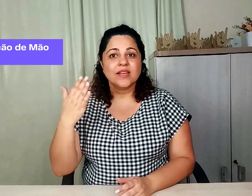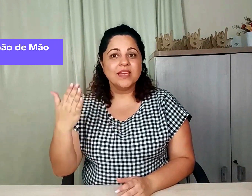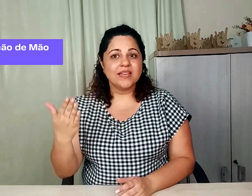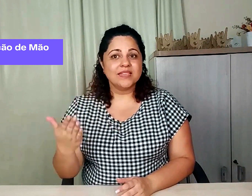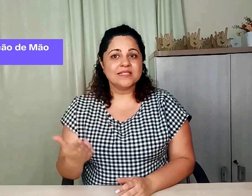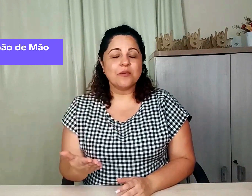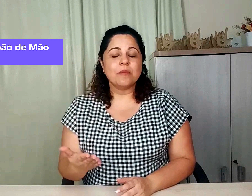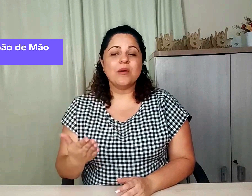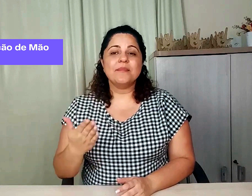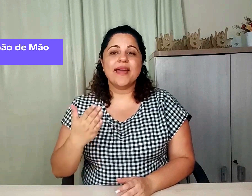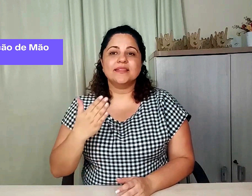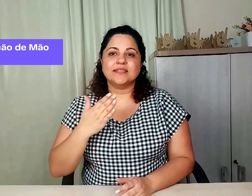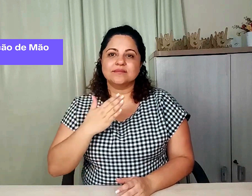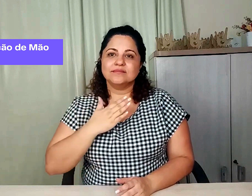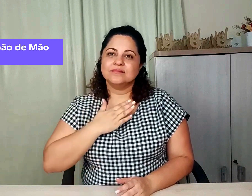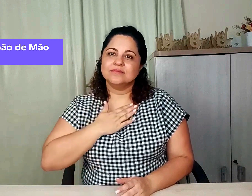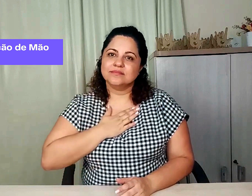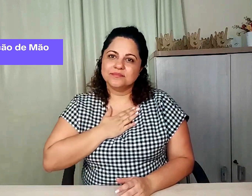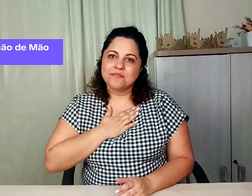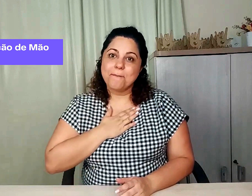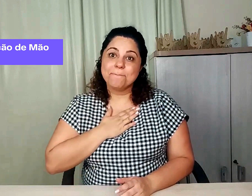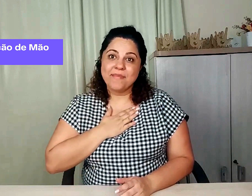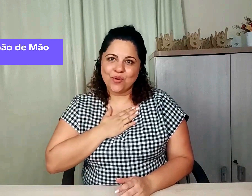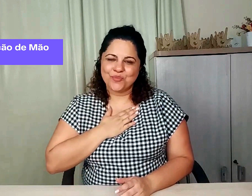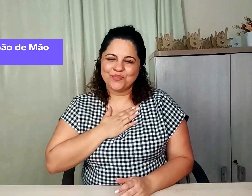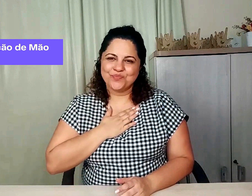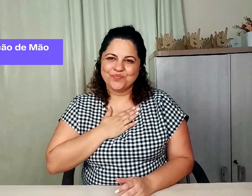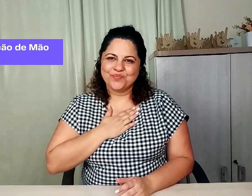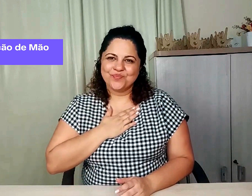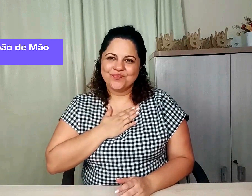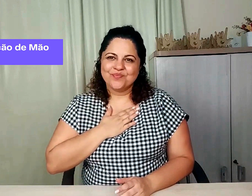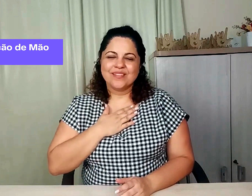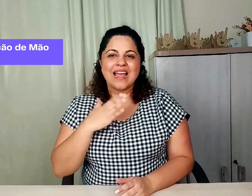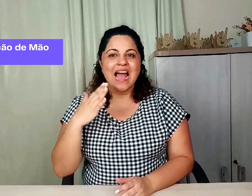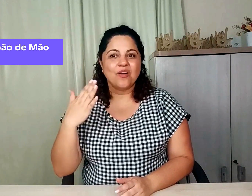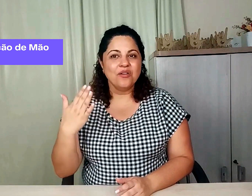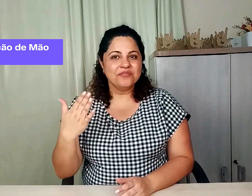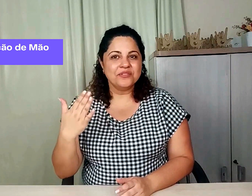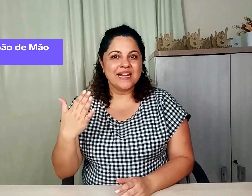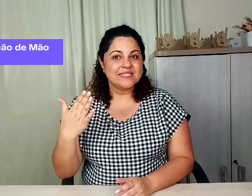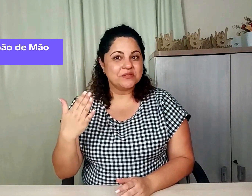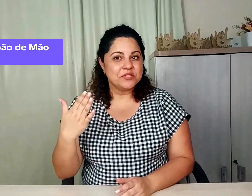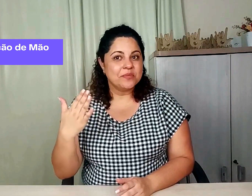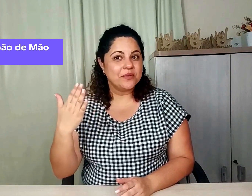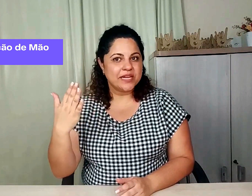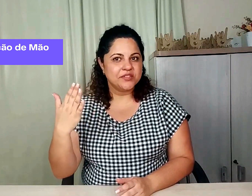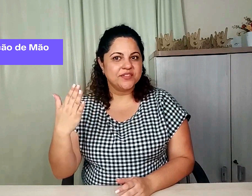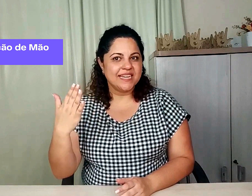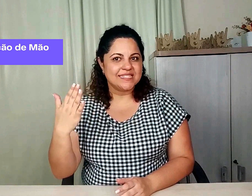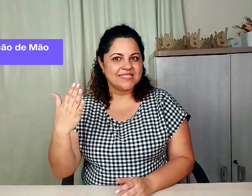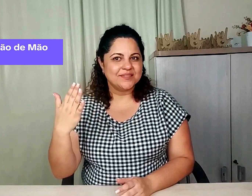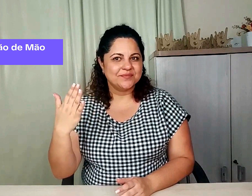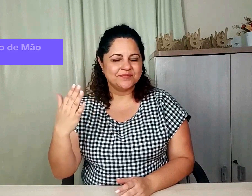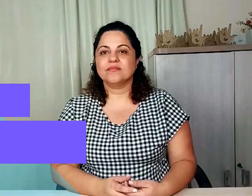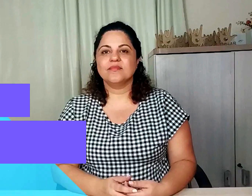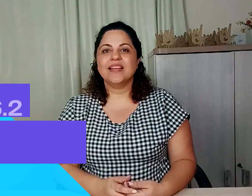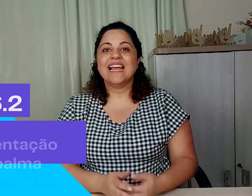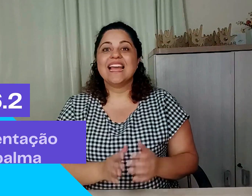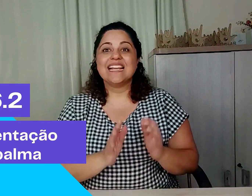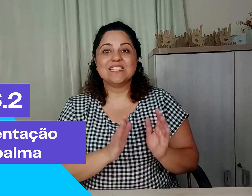e aqui está com a mão aberta, meu. A configuração de mão é a diferença. Em